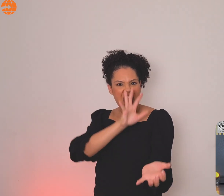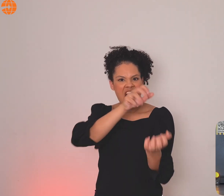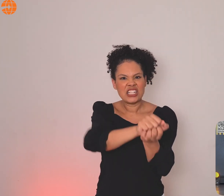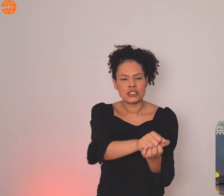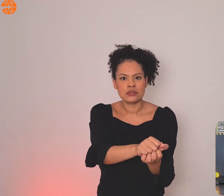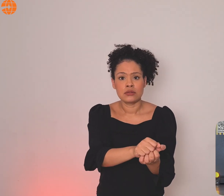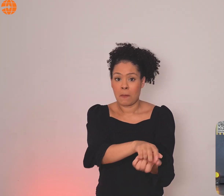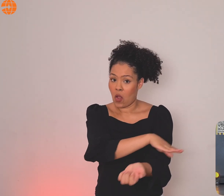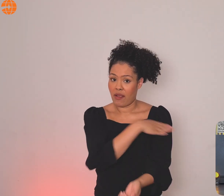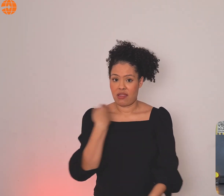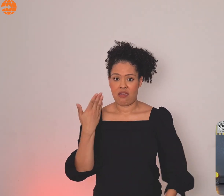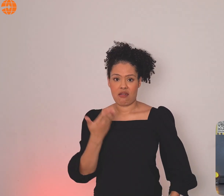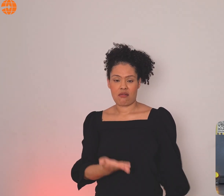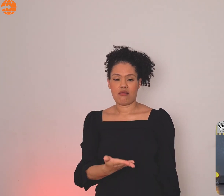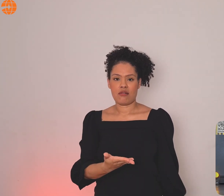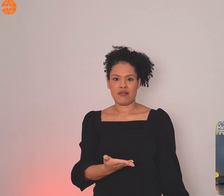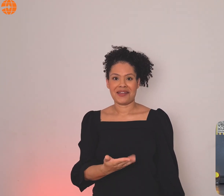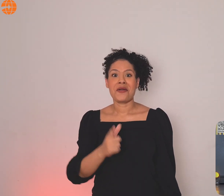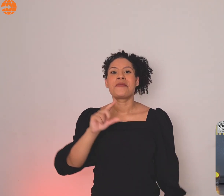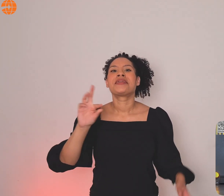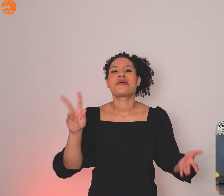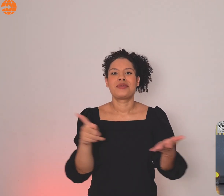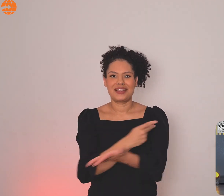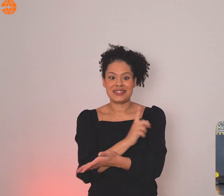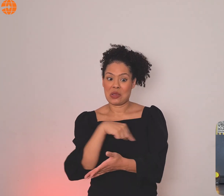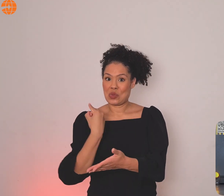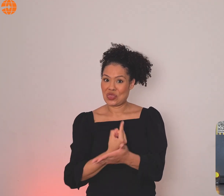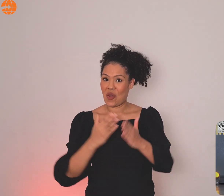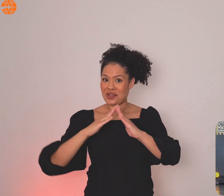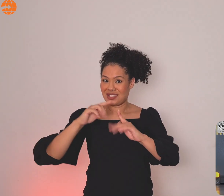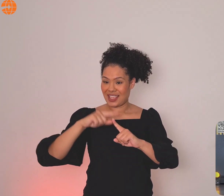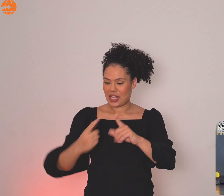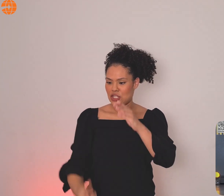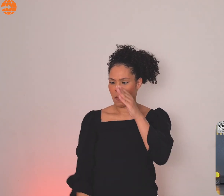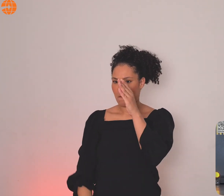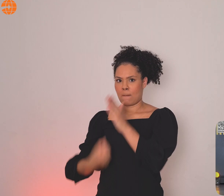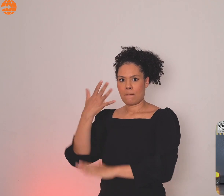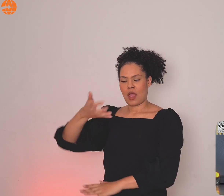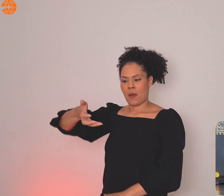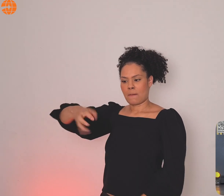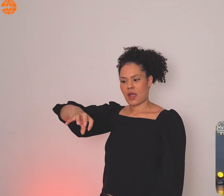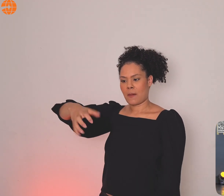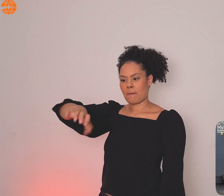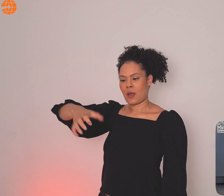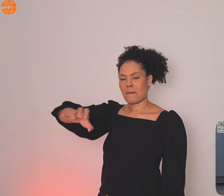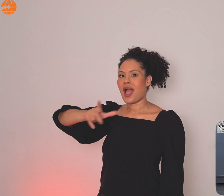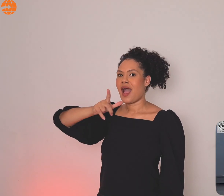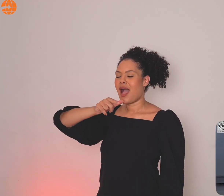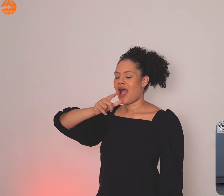igreja. Quem está dando água para a comunidade, água potável, água boa? A igreja.